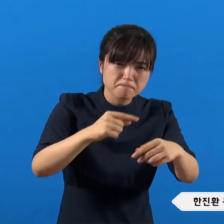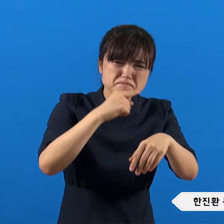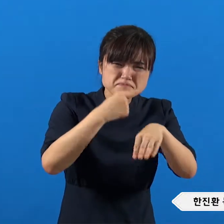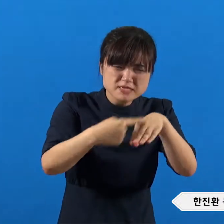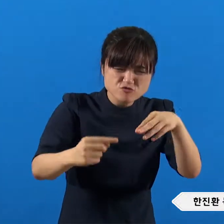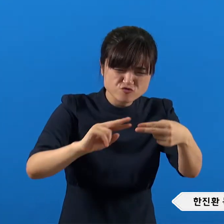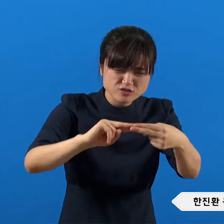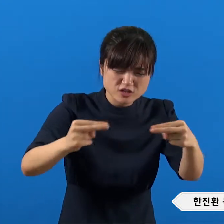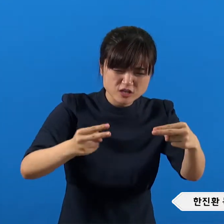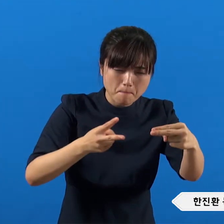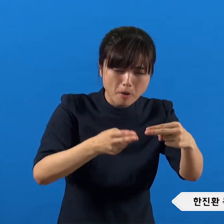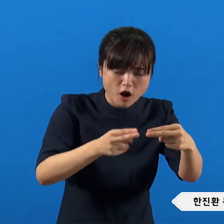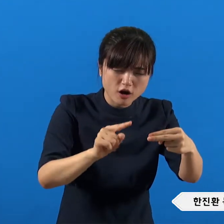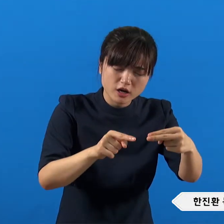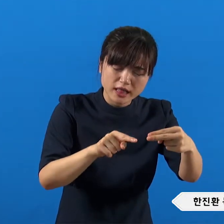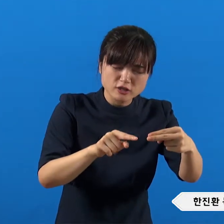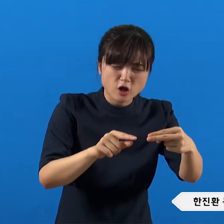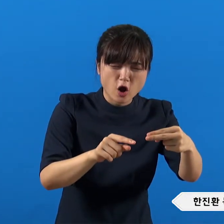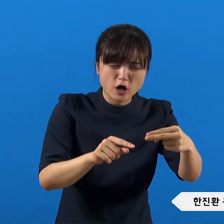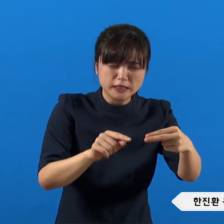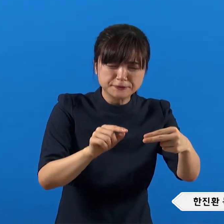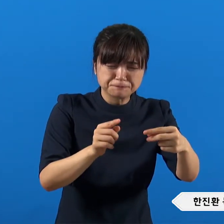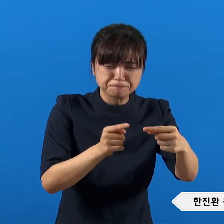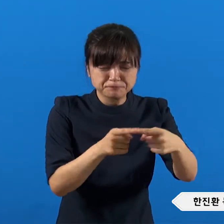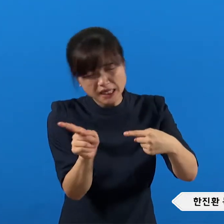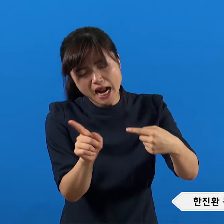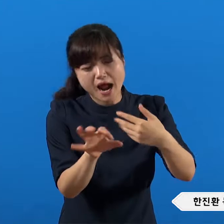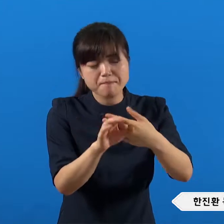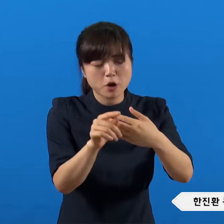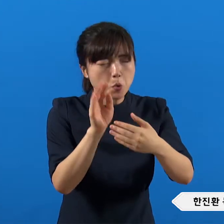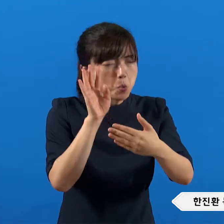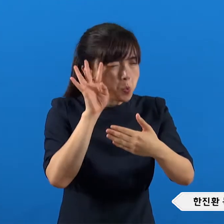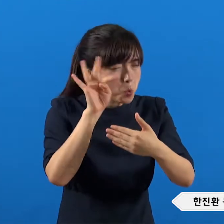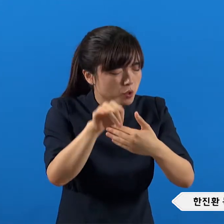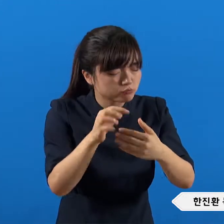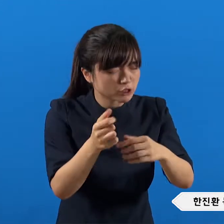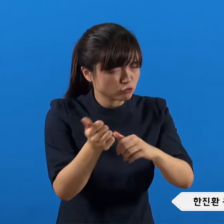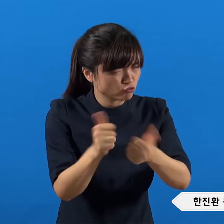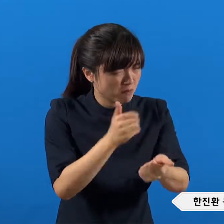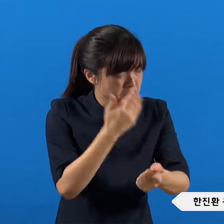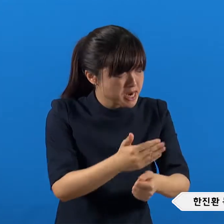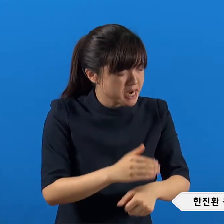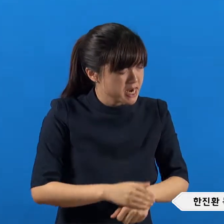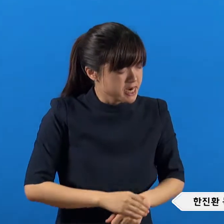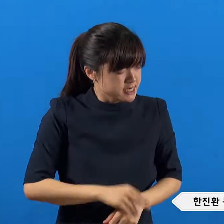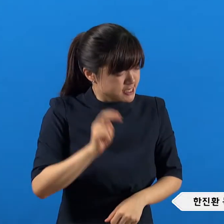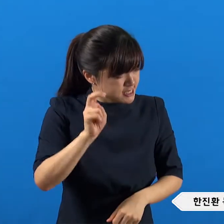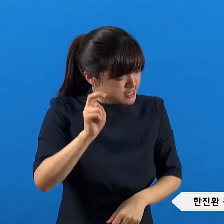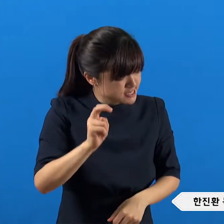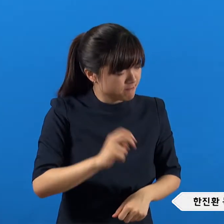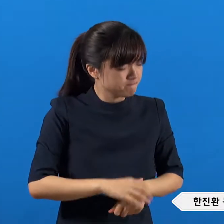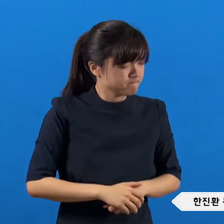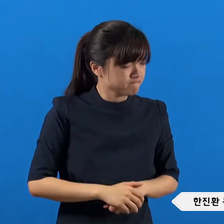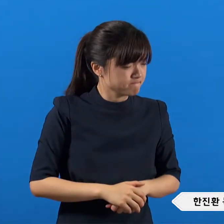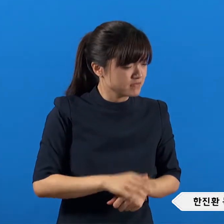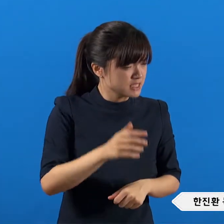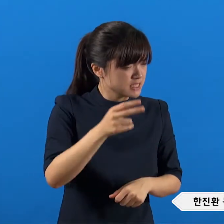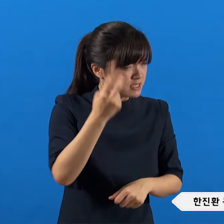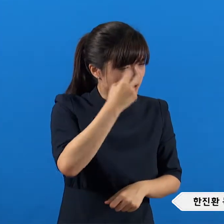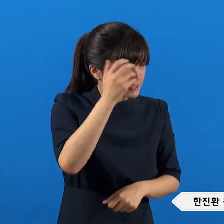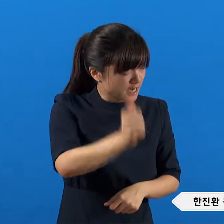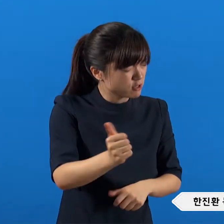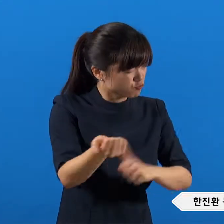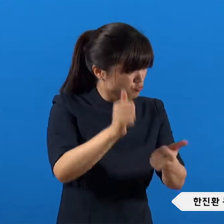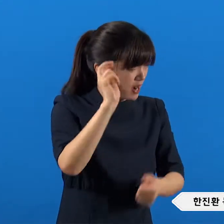하면서 약간 적당히 할 수 있고, 그러면 얼마 안 가서 다시 핏줄이 터지게 될 것이고 그 간수는 죽게 될